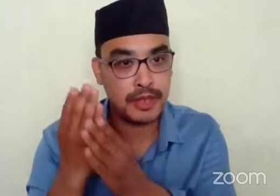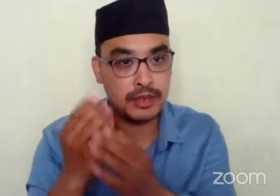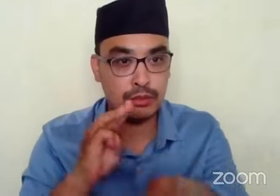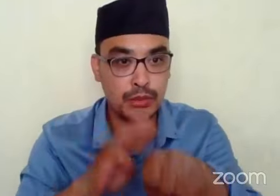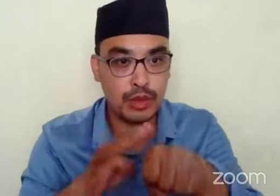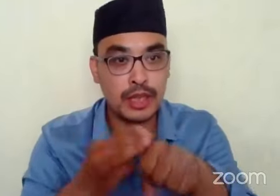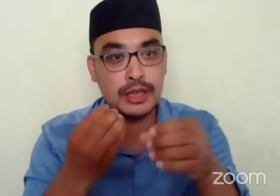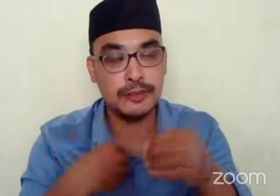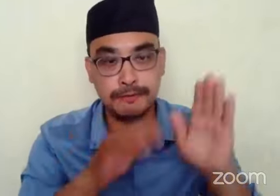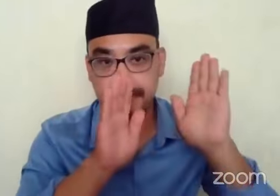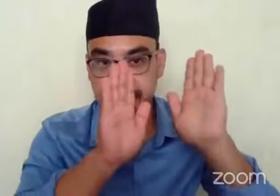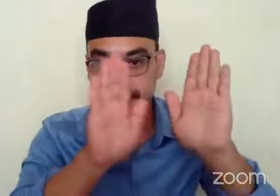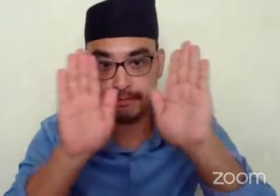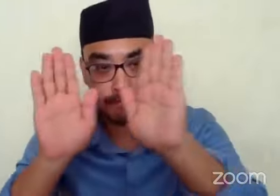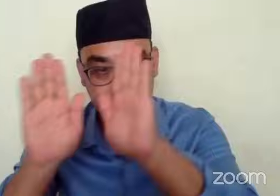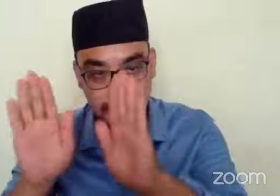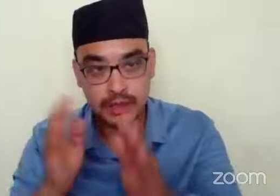दिनुभएकोमा।